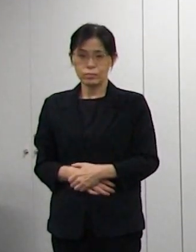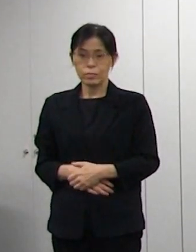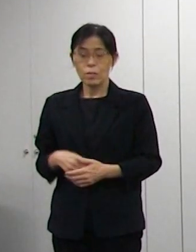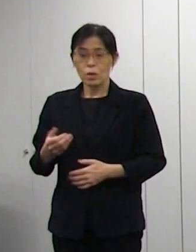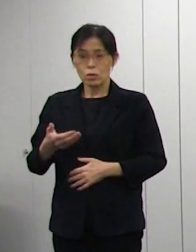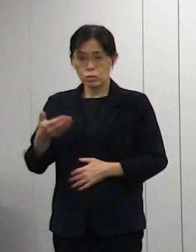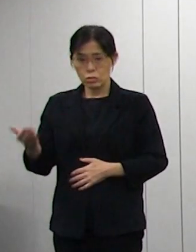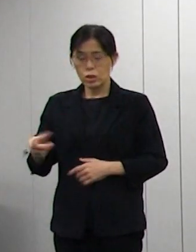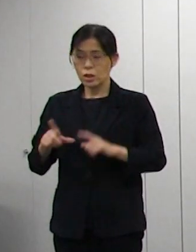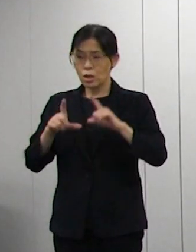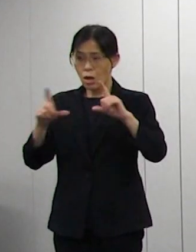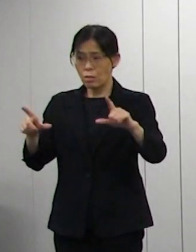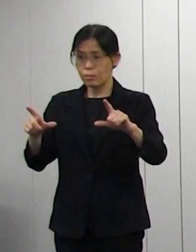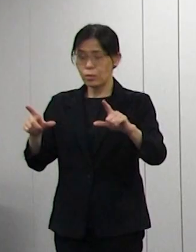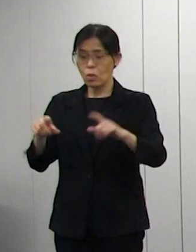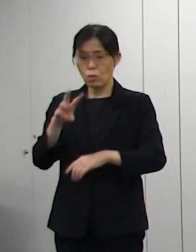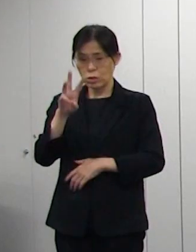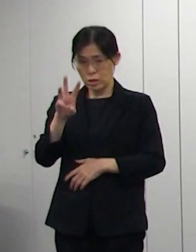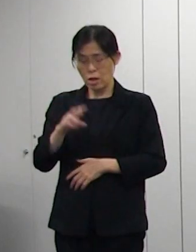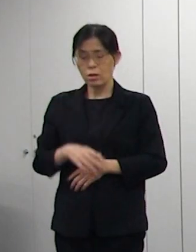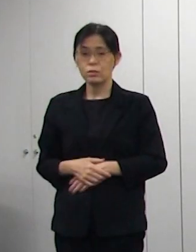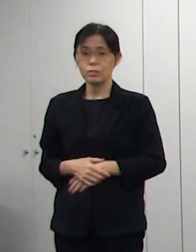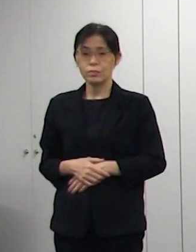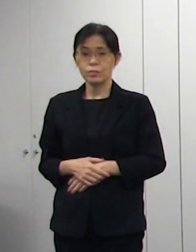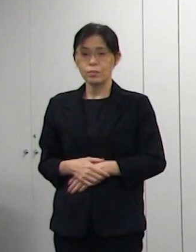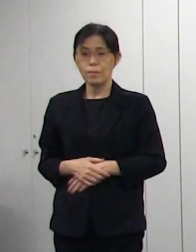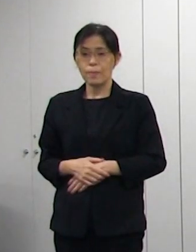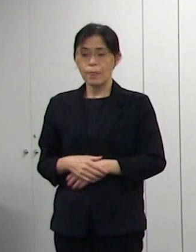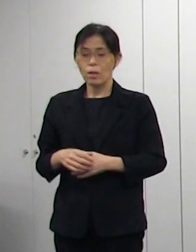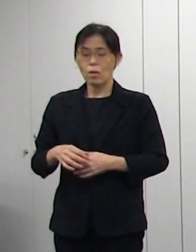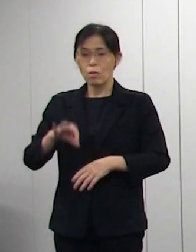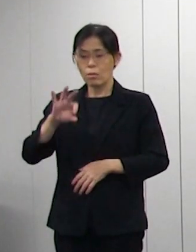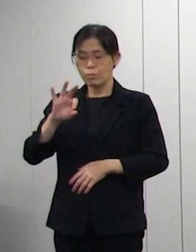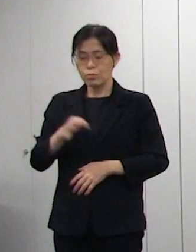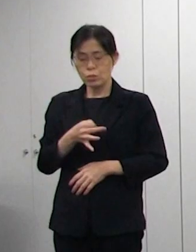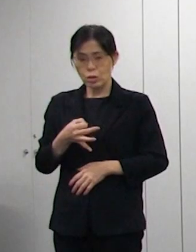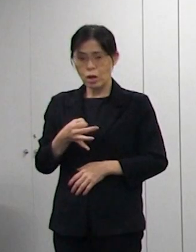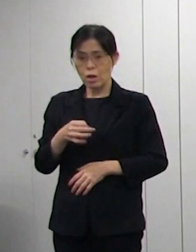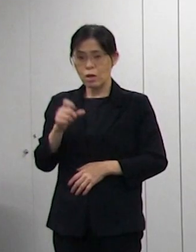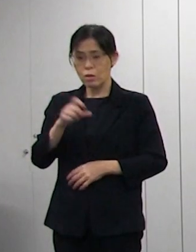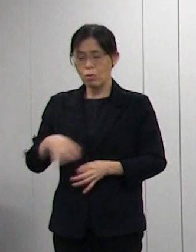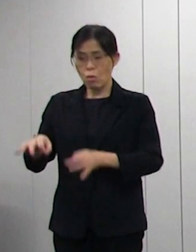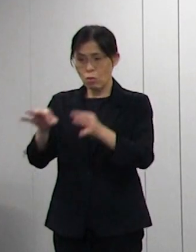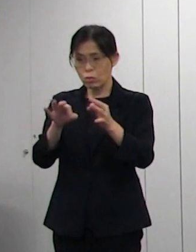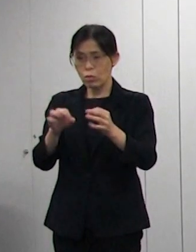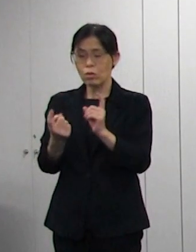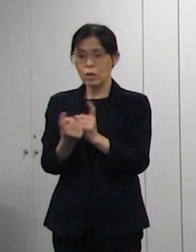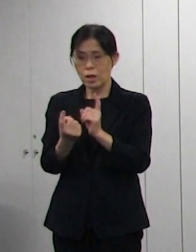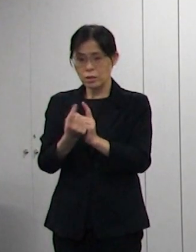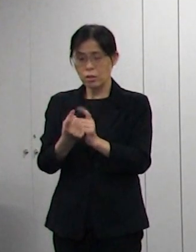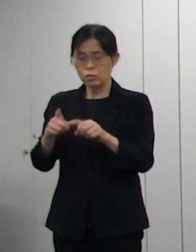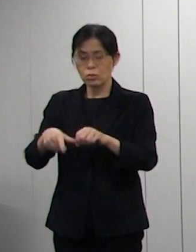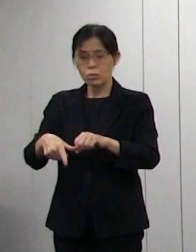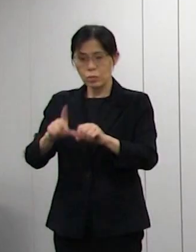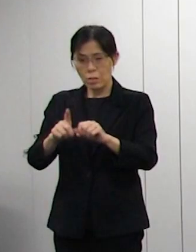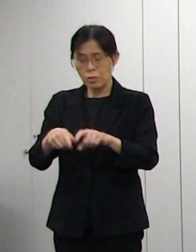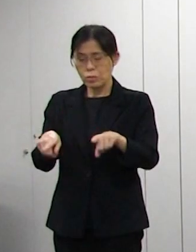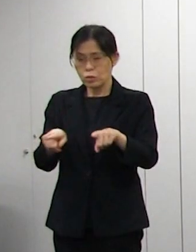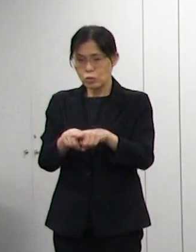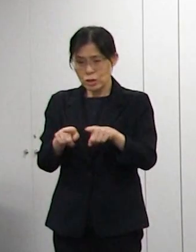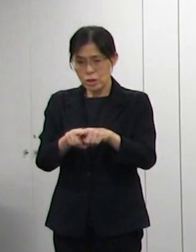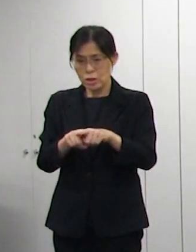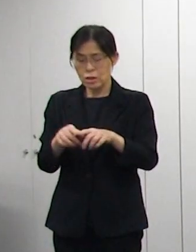次に発表事項3、物価高騰対策プレミアム付き商品券発行